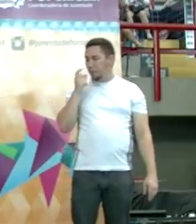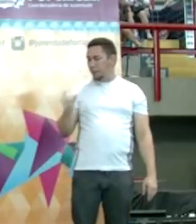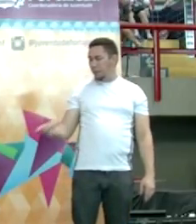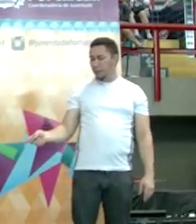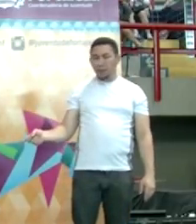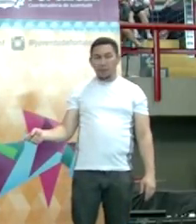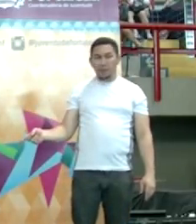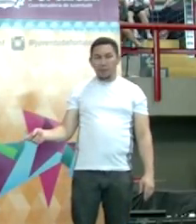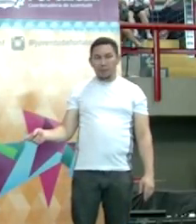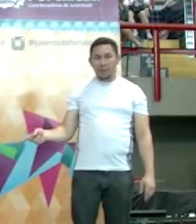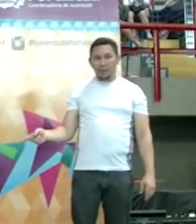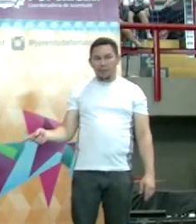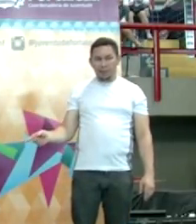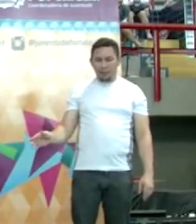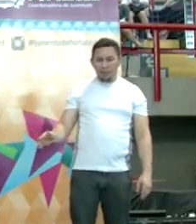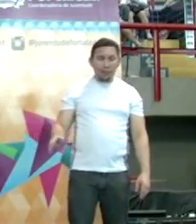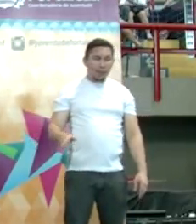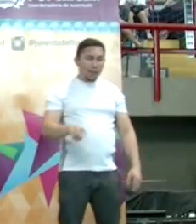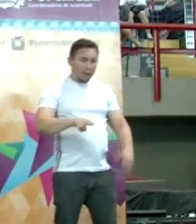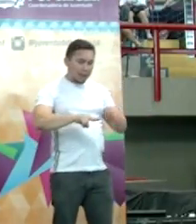Preste atenção.